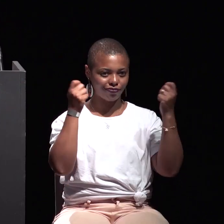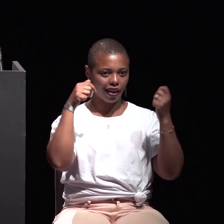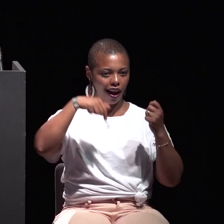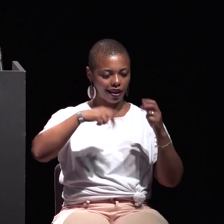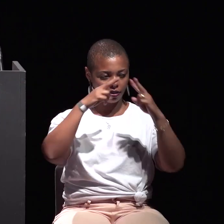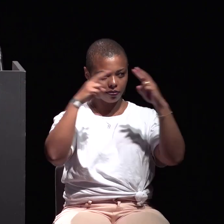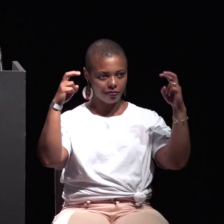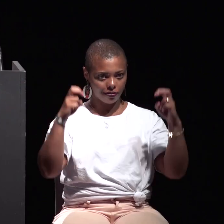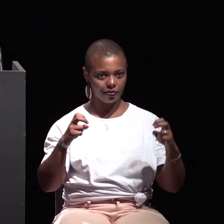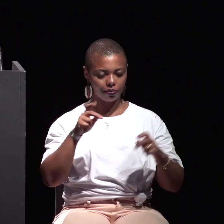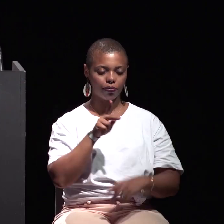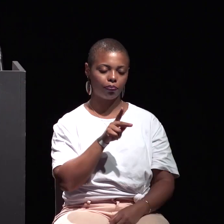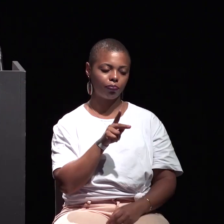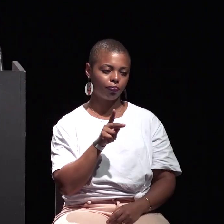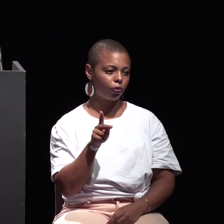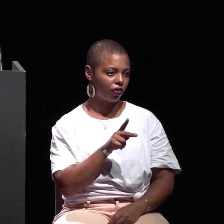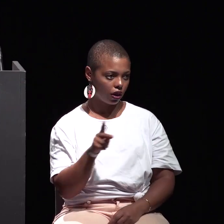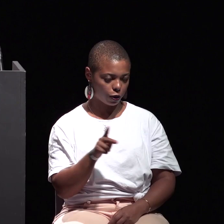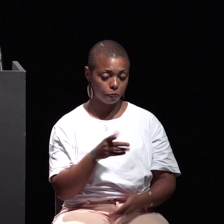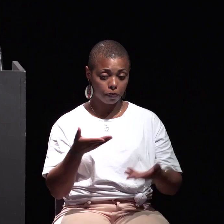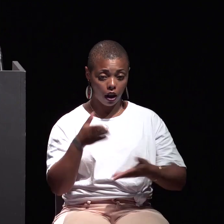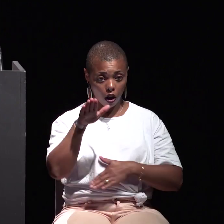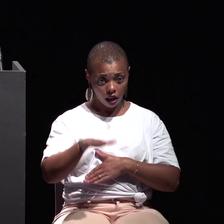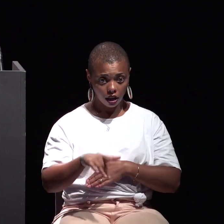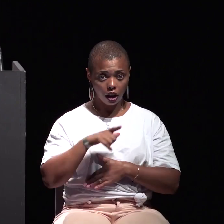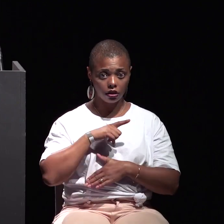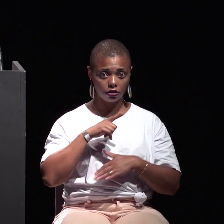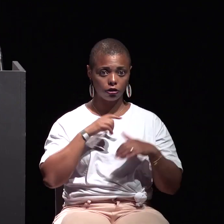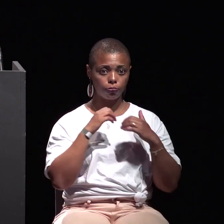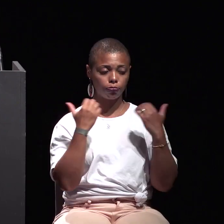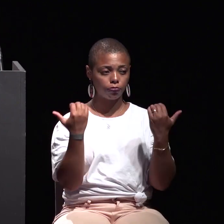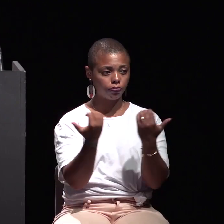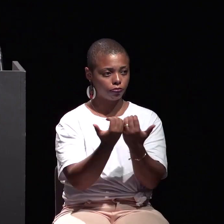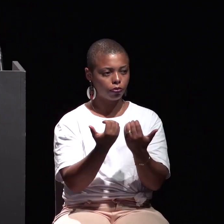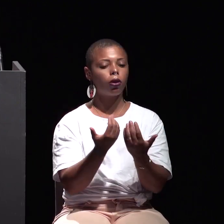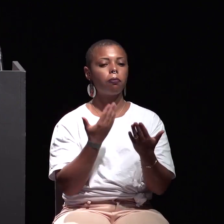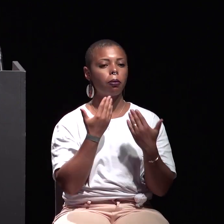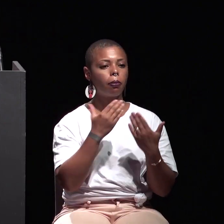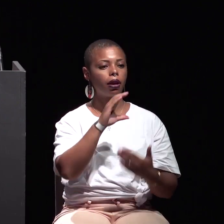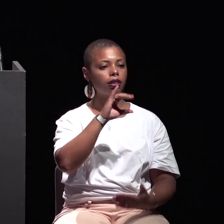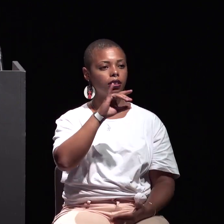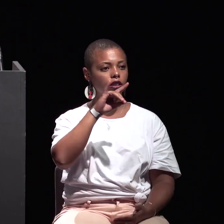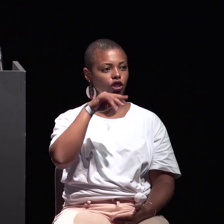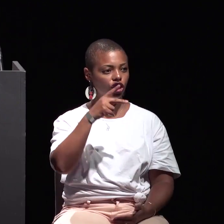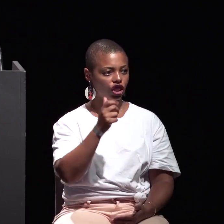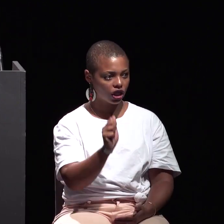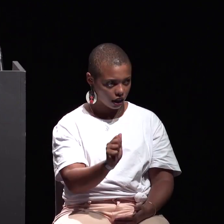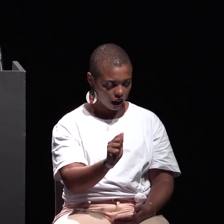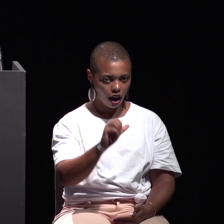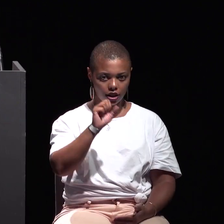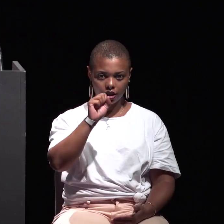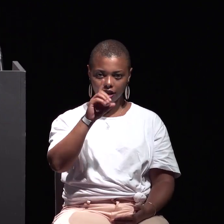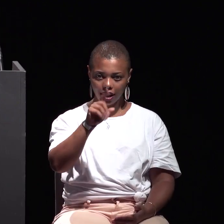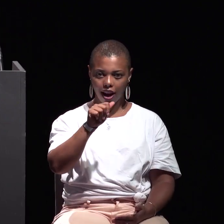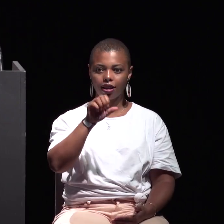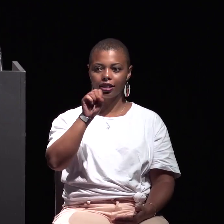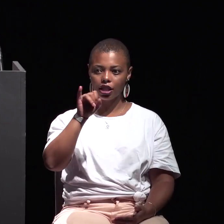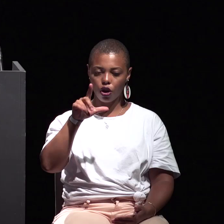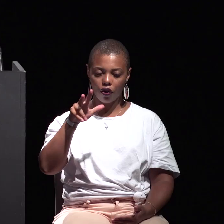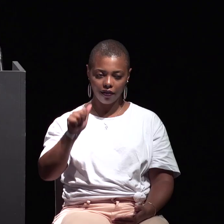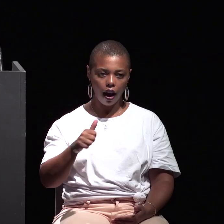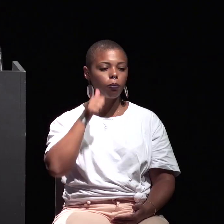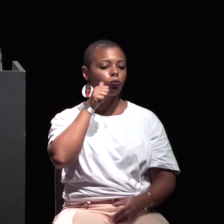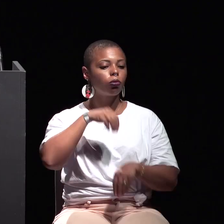Agora, à tarde, a gente vai ter a conferência da Cidinha da Silva, mediada pela Juliana